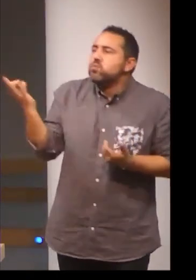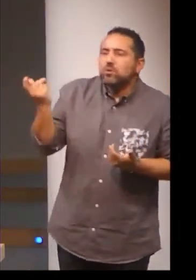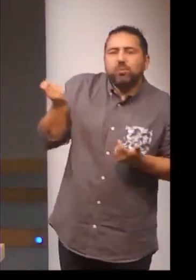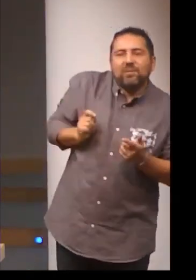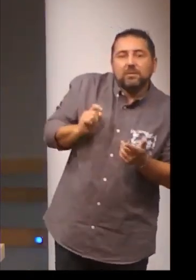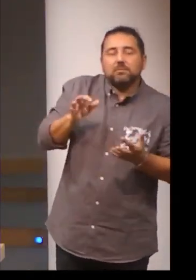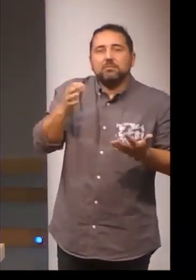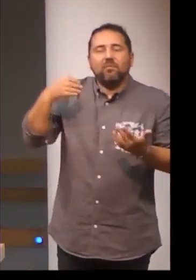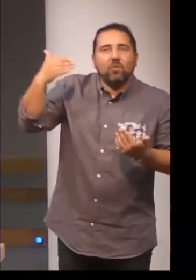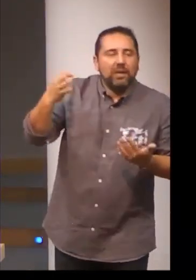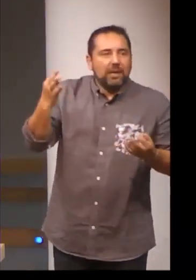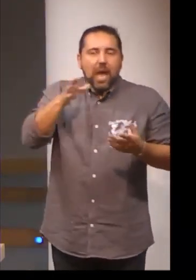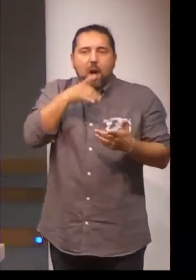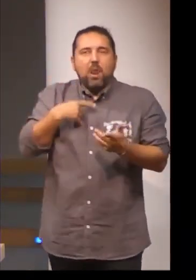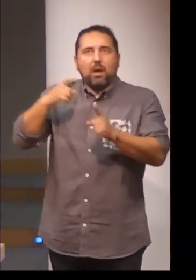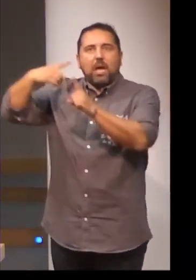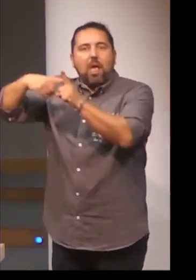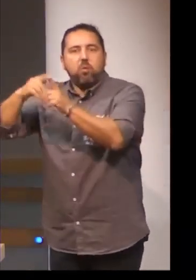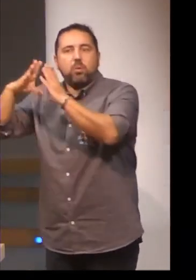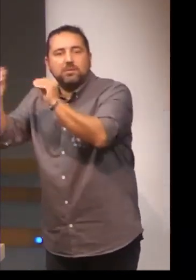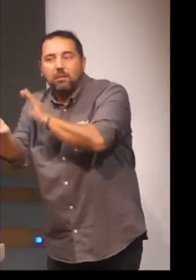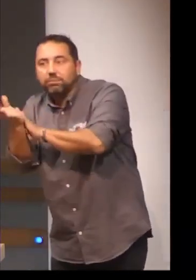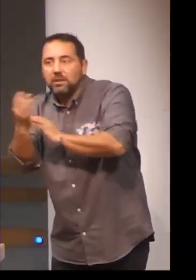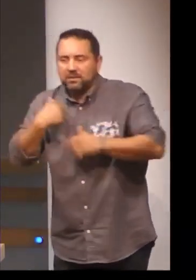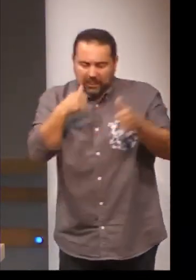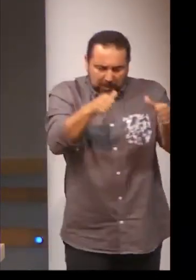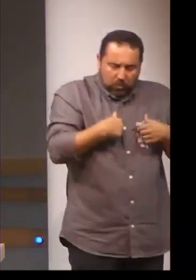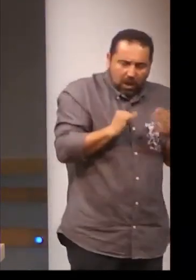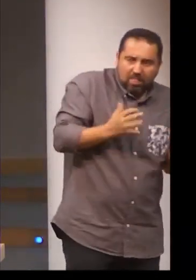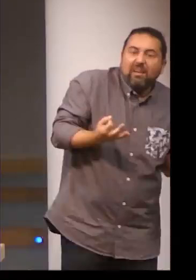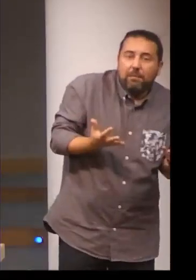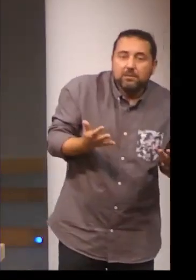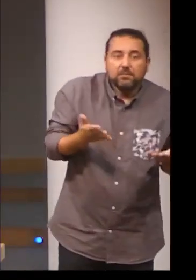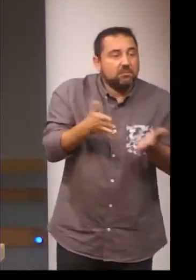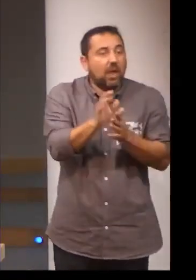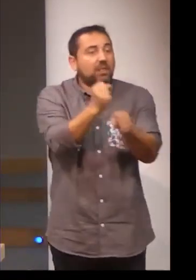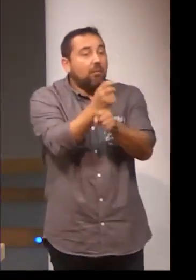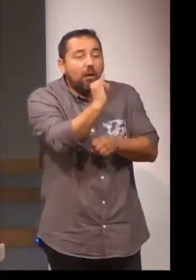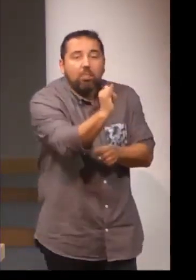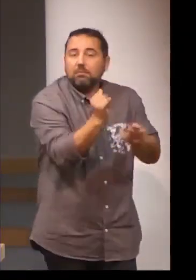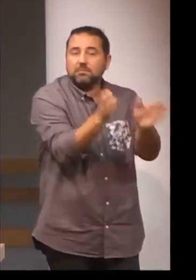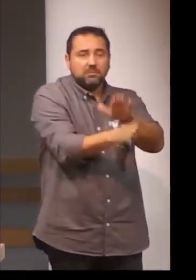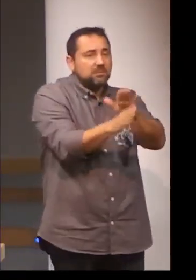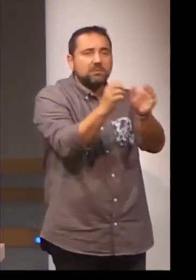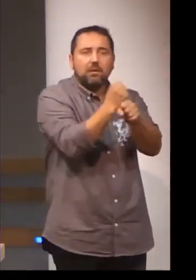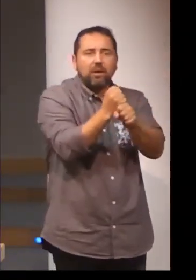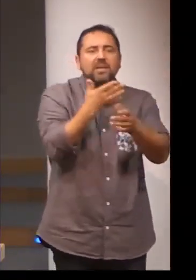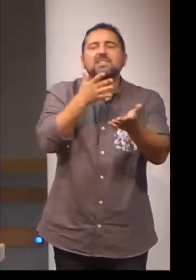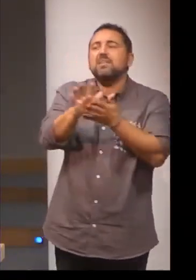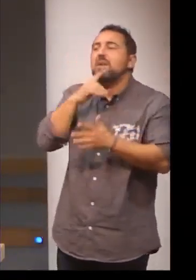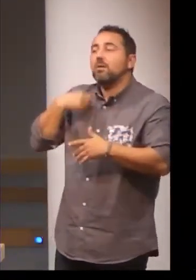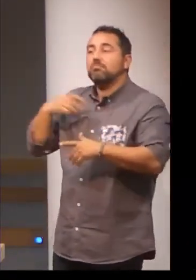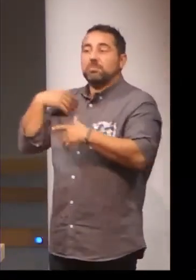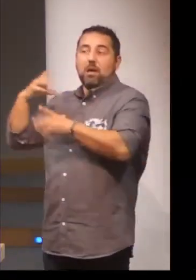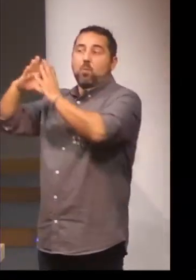qué va a pasar ahora con el grado, qué va a pasar ahora con los que ya estamos titulados. El que está trabajando, está trabajando. Es decir, un graduado no le va a venir a quitar el